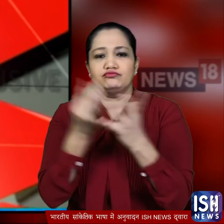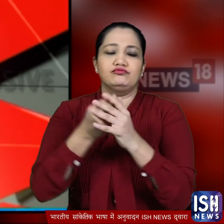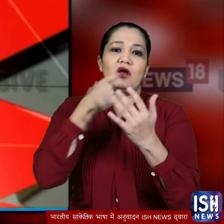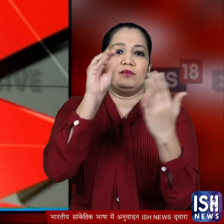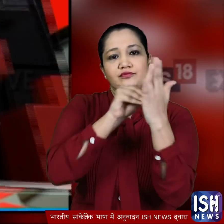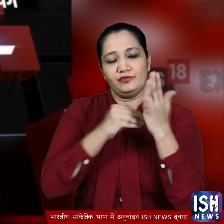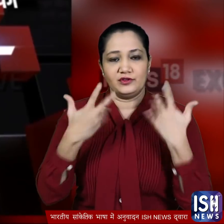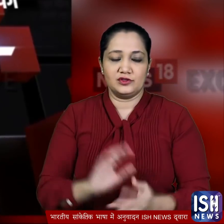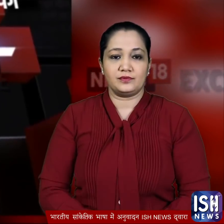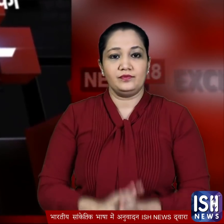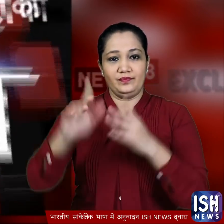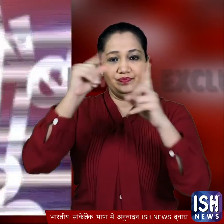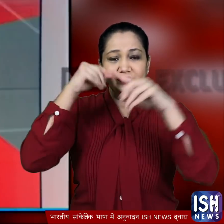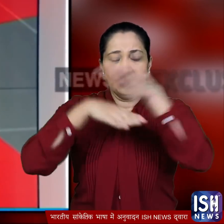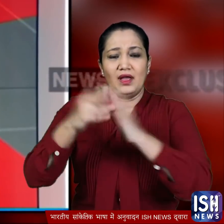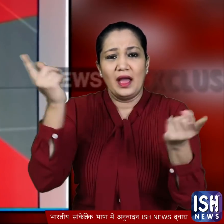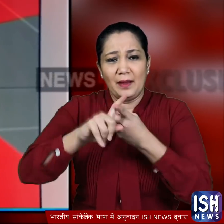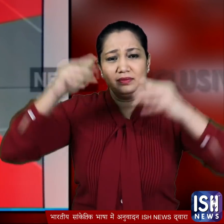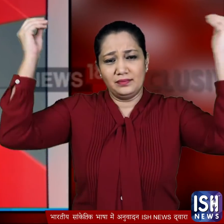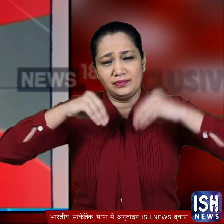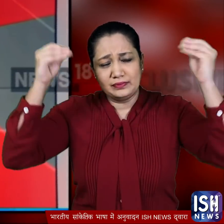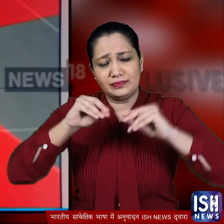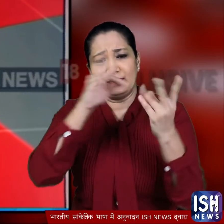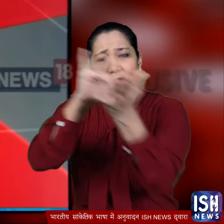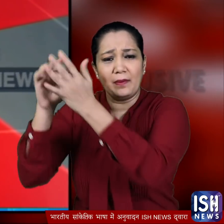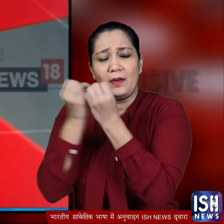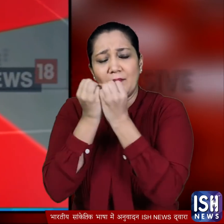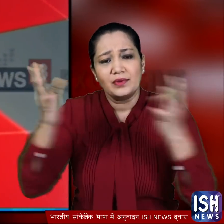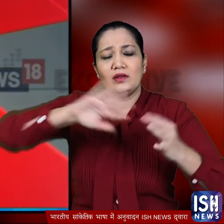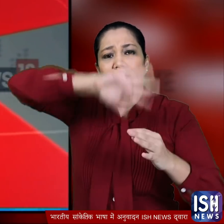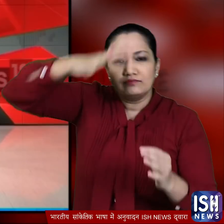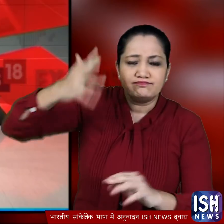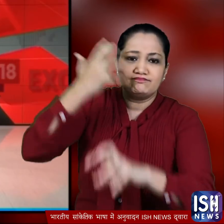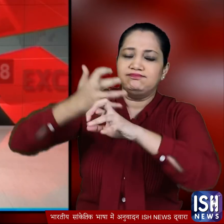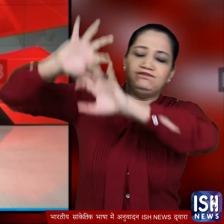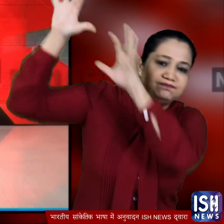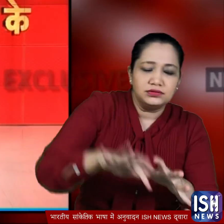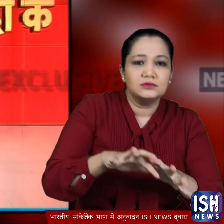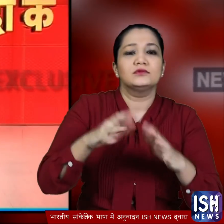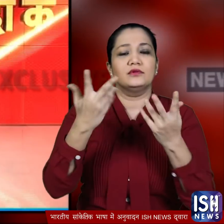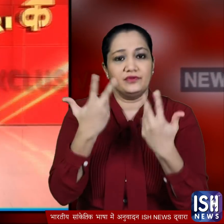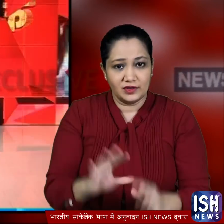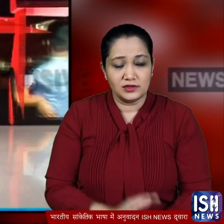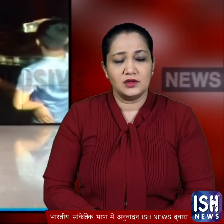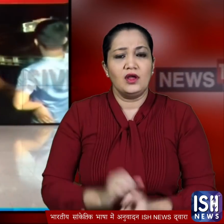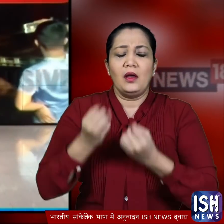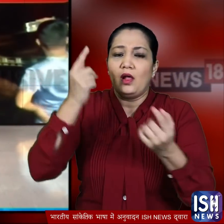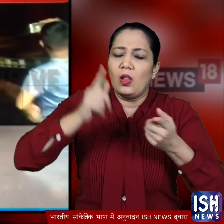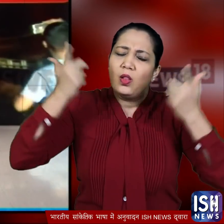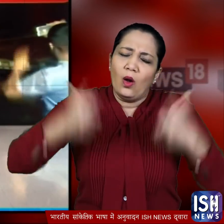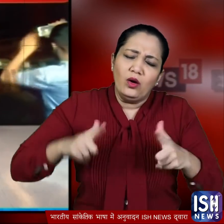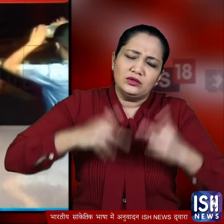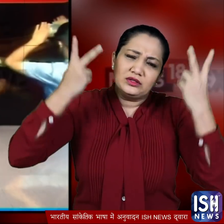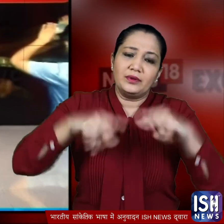खिलाफ केस दर्ज कर लिया। हिमाचल प्रदेश में लगातार बारिश के बाद कई जगहों पर पहाड़ों के पत्थर खिसकने की घटनाएं हुई, जिनकी वजह से